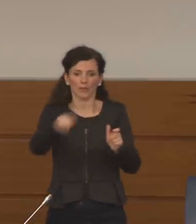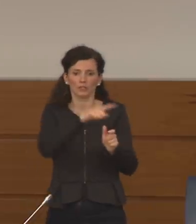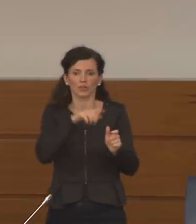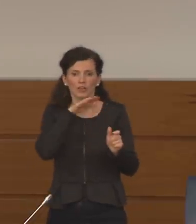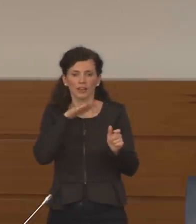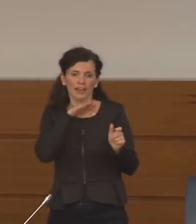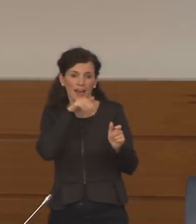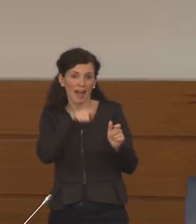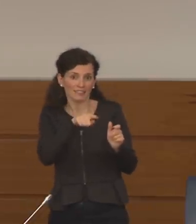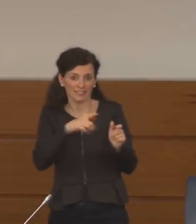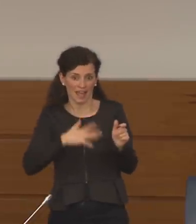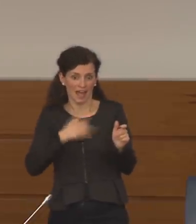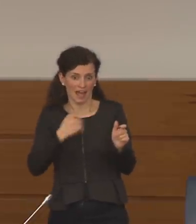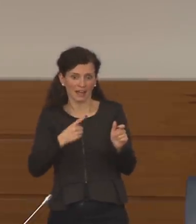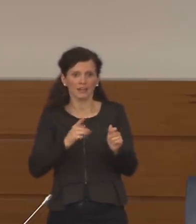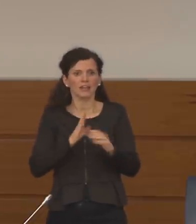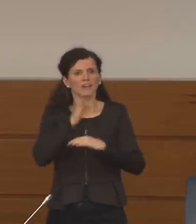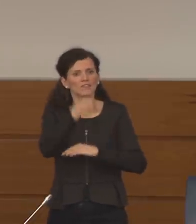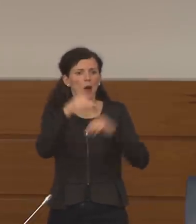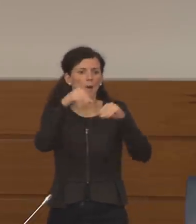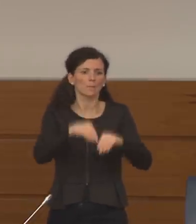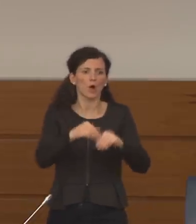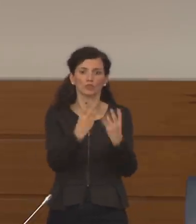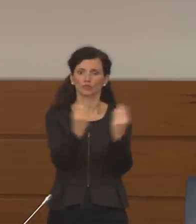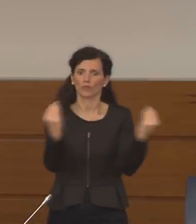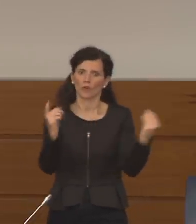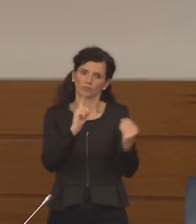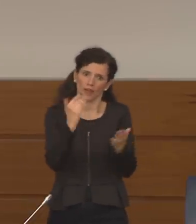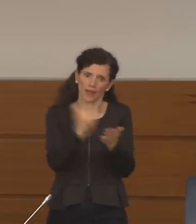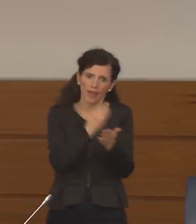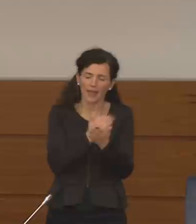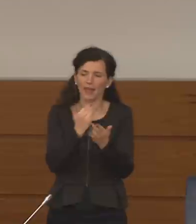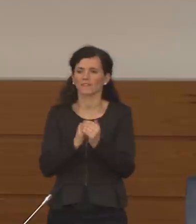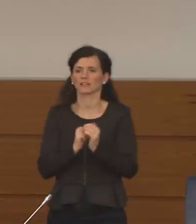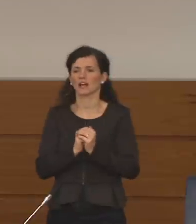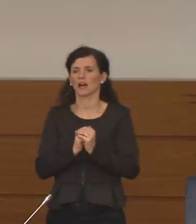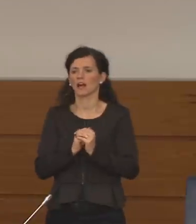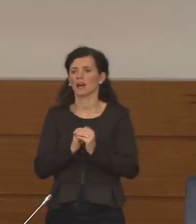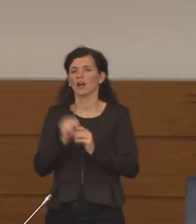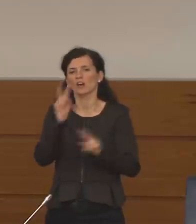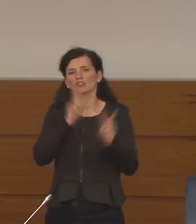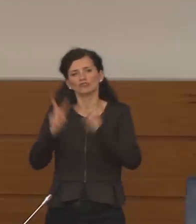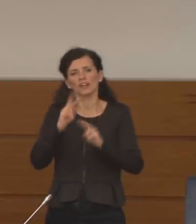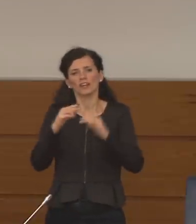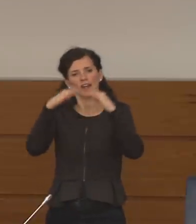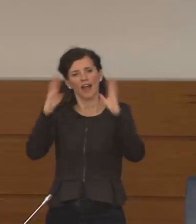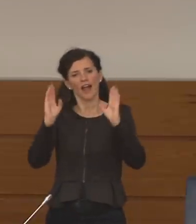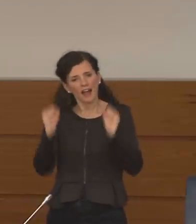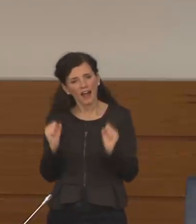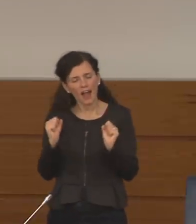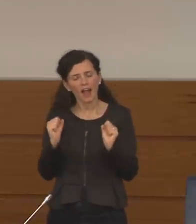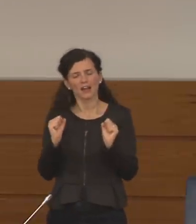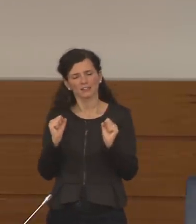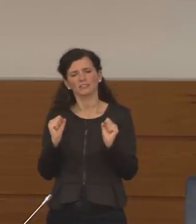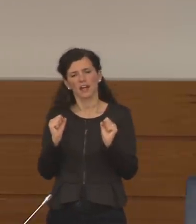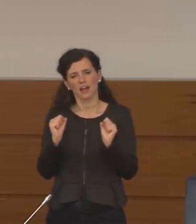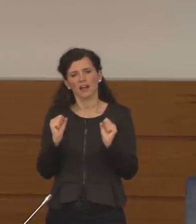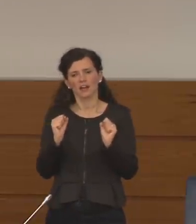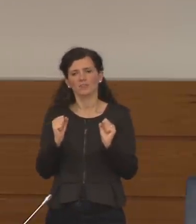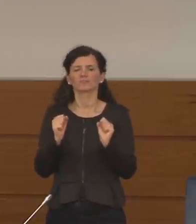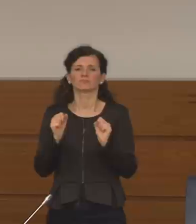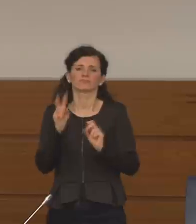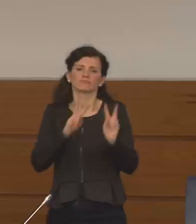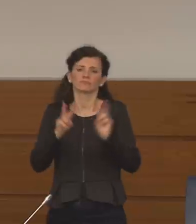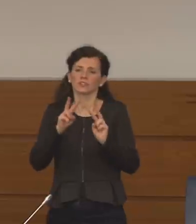affollati nelle per zone dove c'è più alta circolazione di cercare di rimanere a casa il più possibile o comunque di muoversi